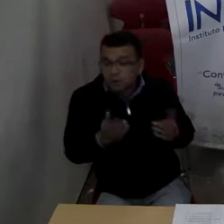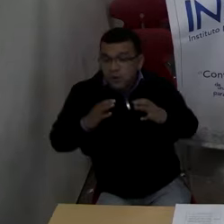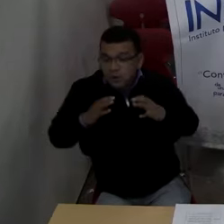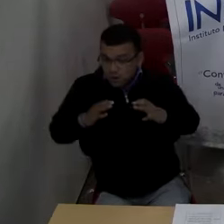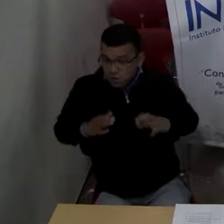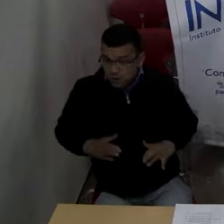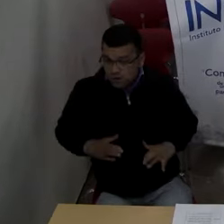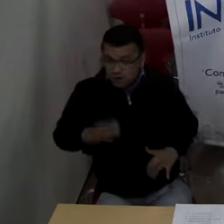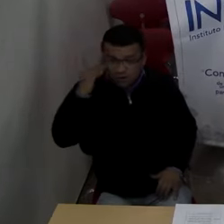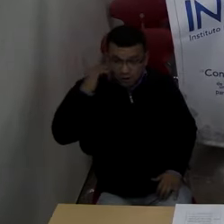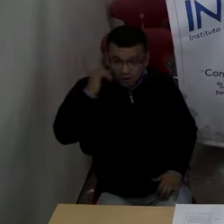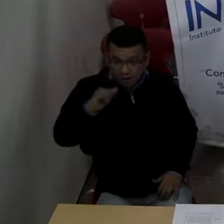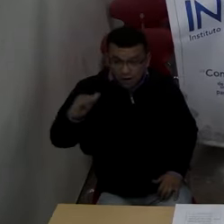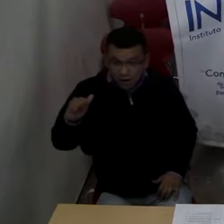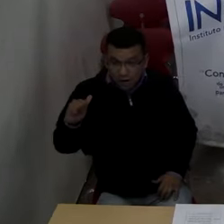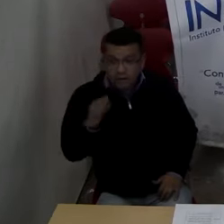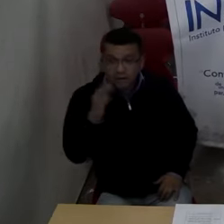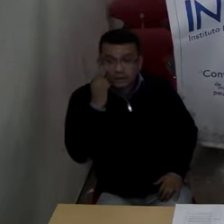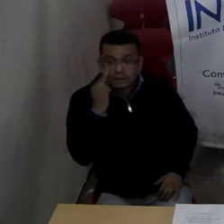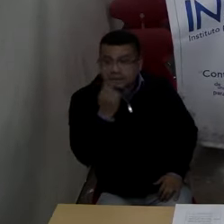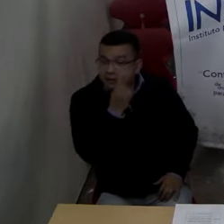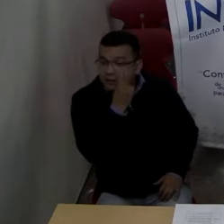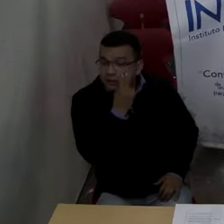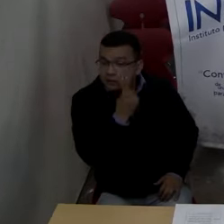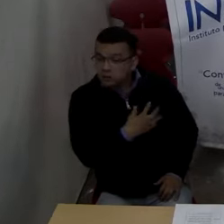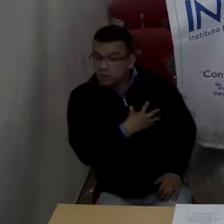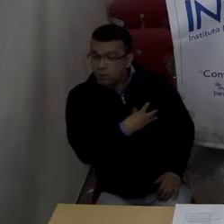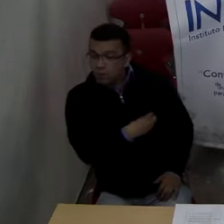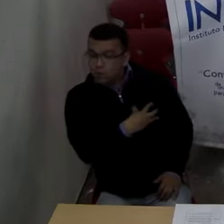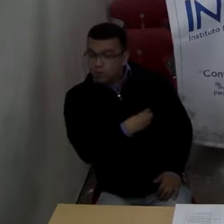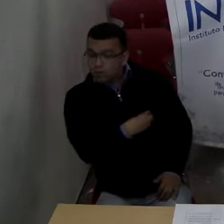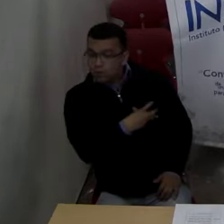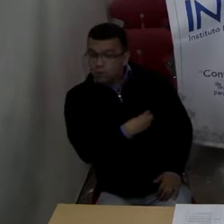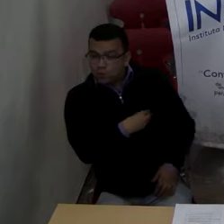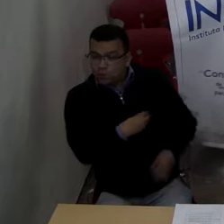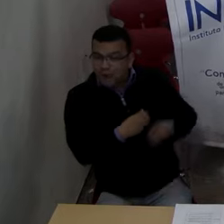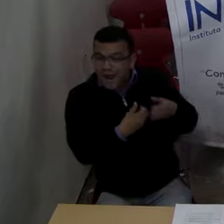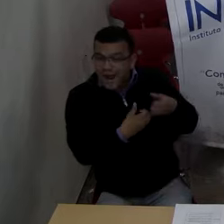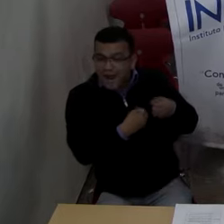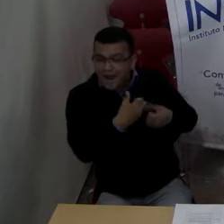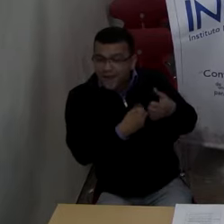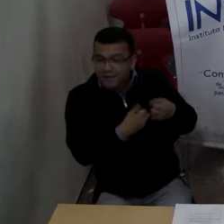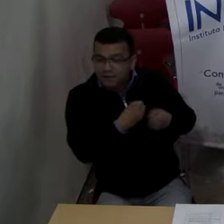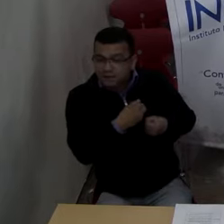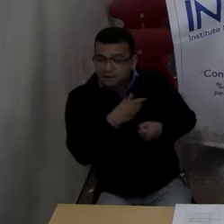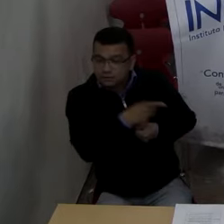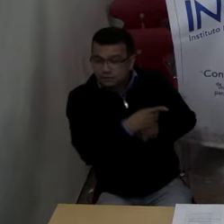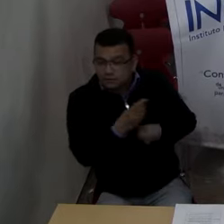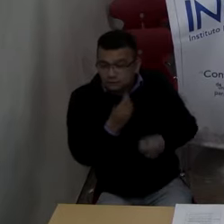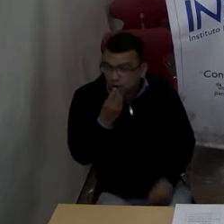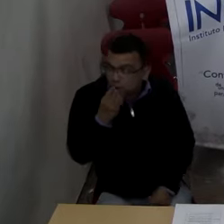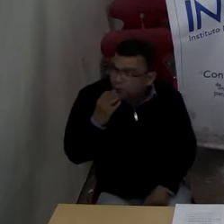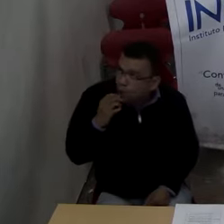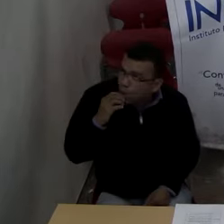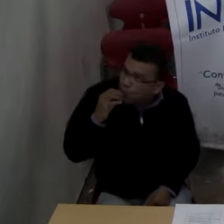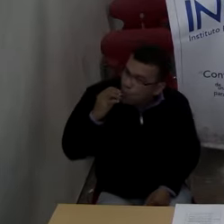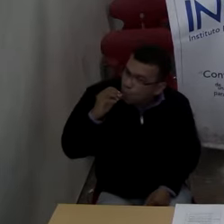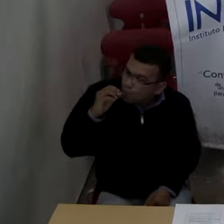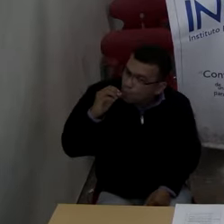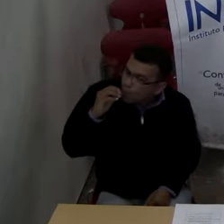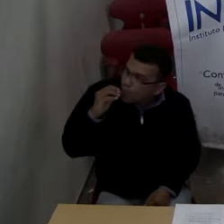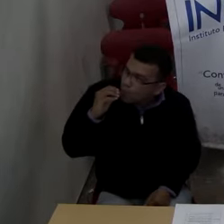leche materna, entonces nosotros necesitamos esos momentos para